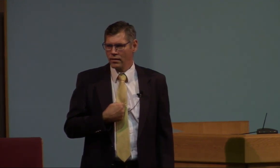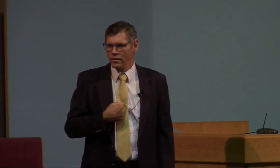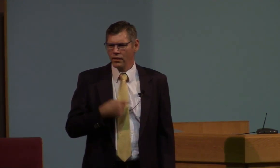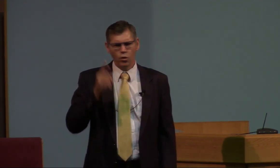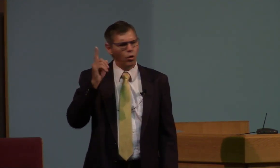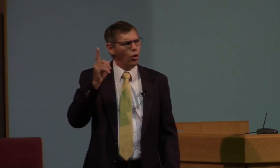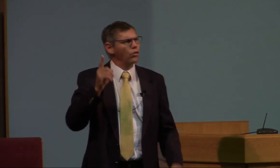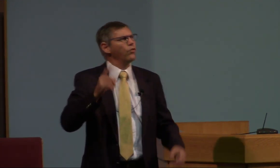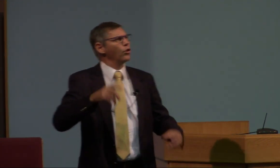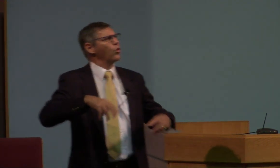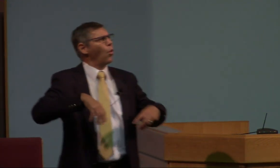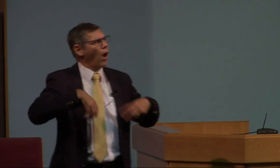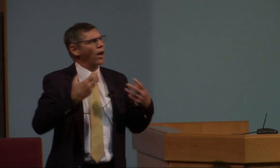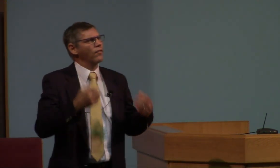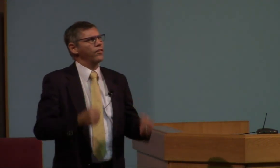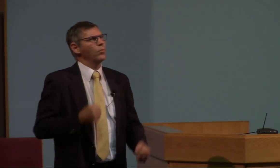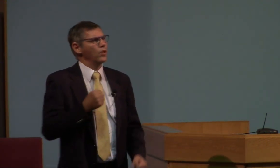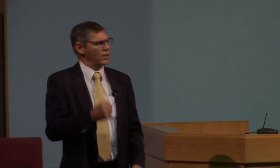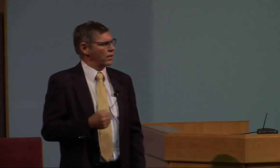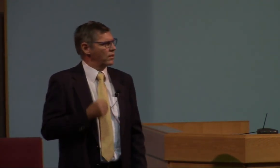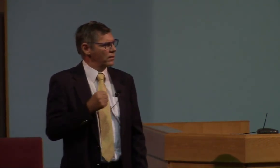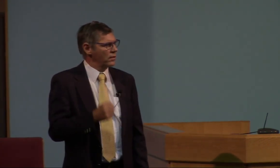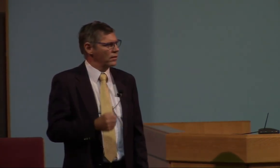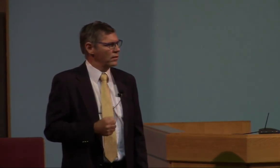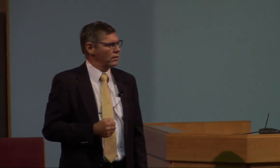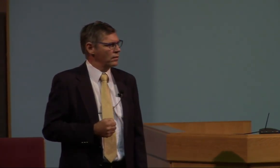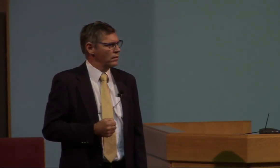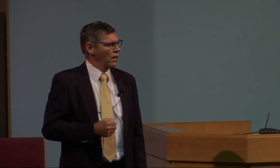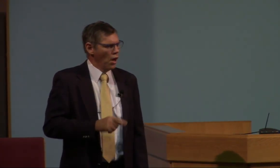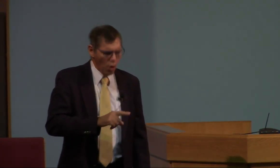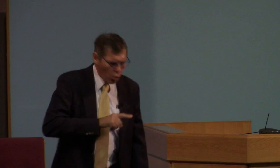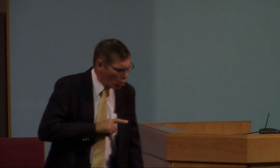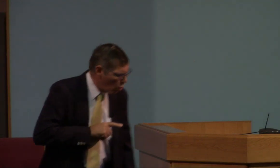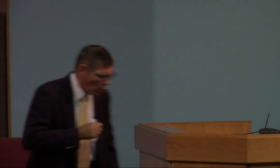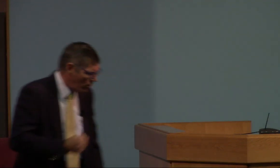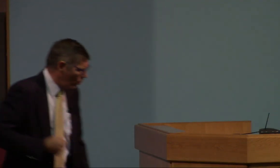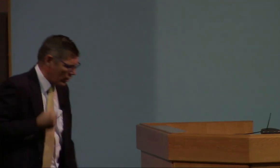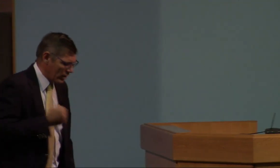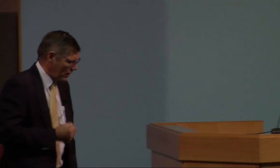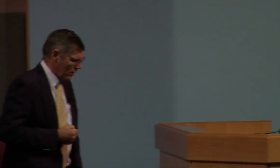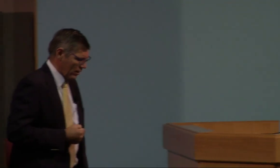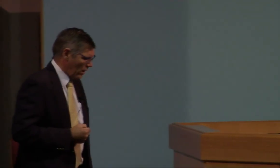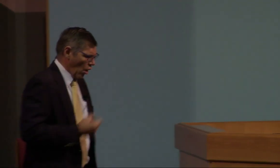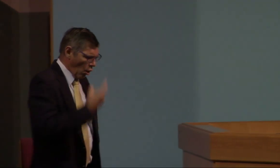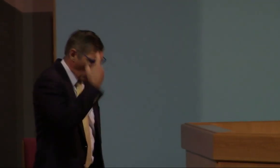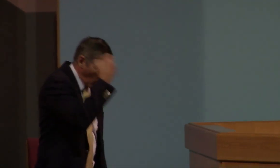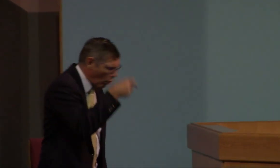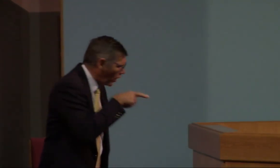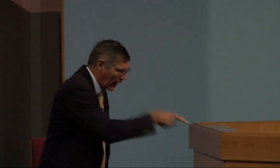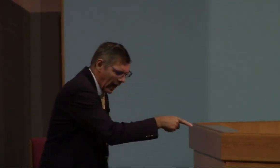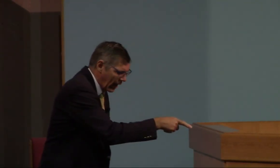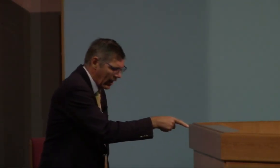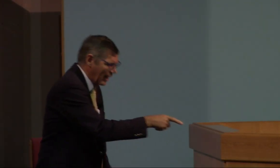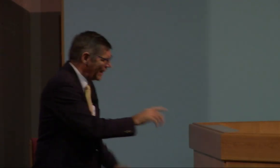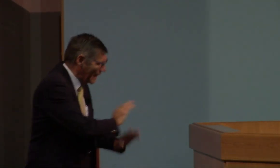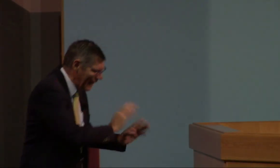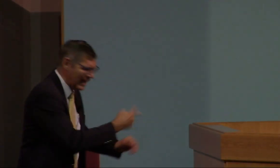Toe God word kwaad vir Moses. Hoekom, Moses, glo jy nie in